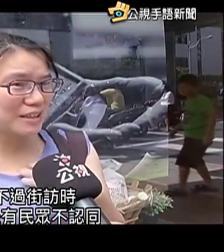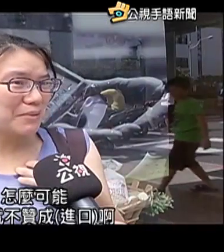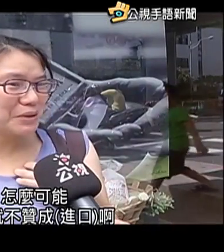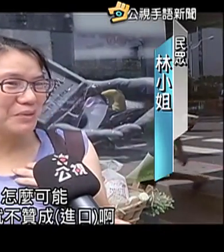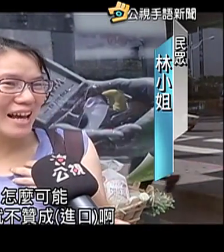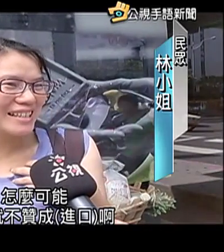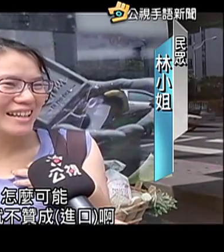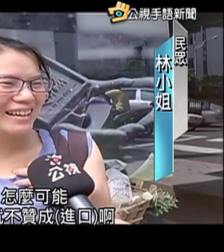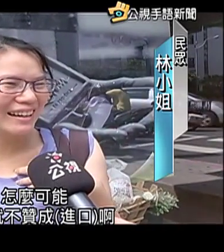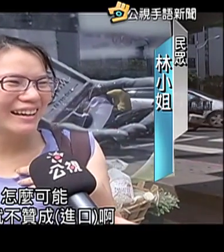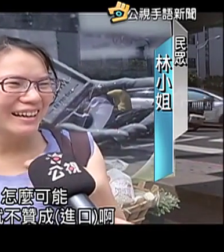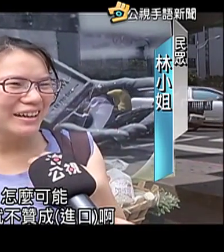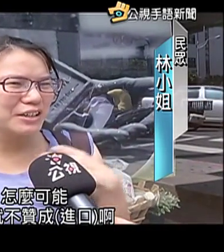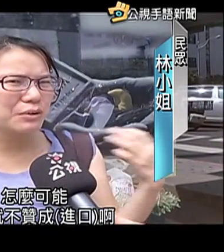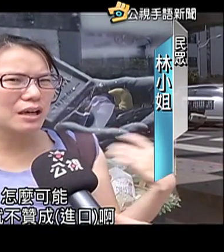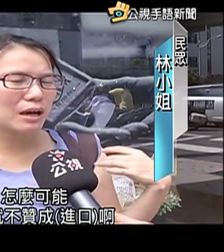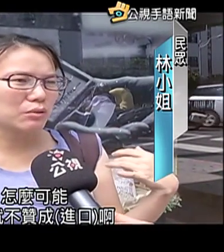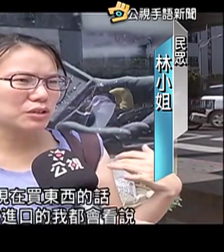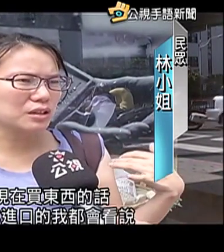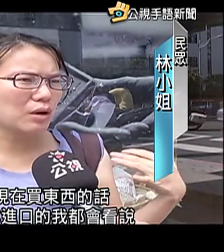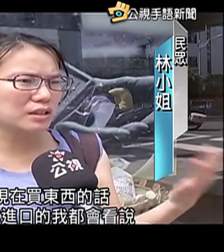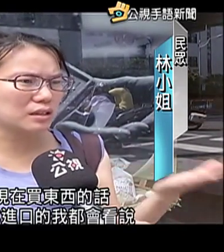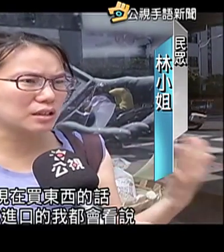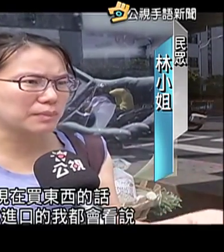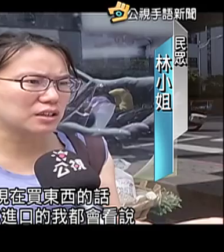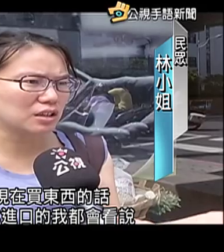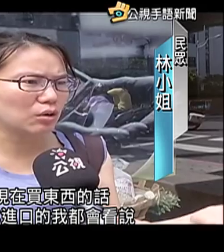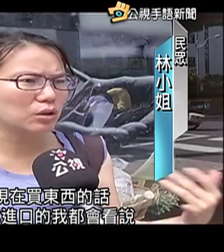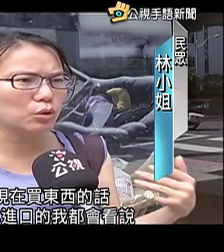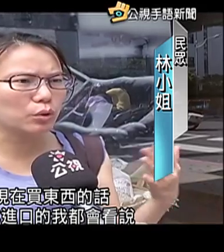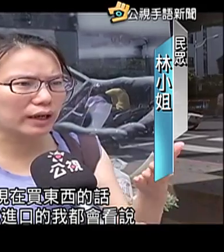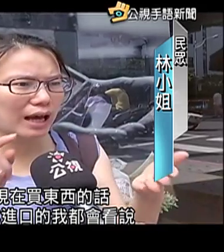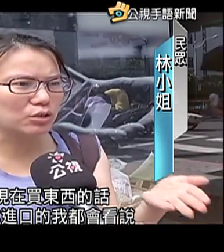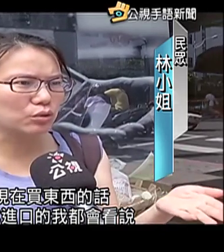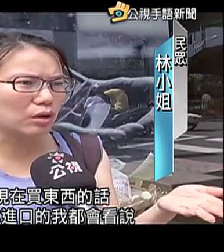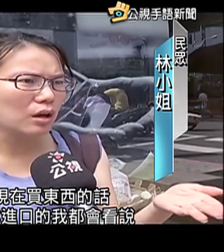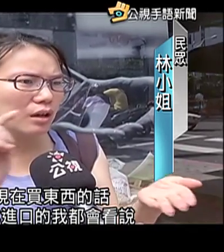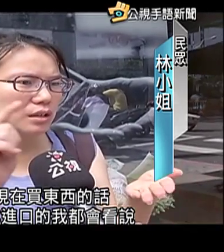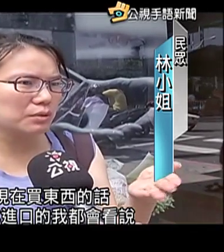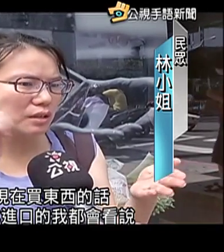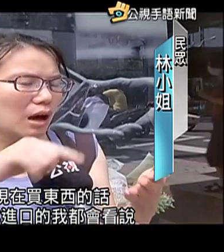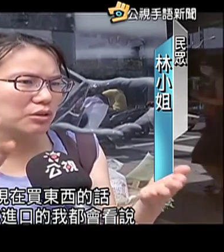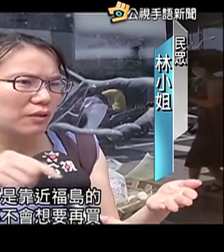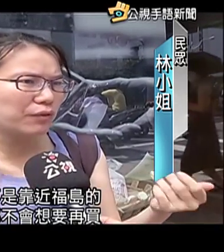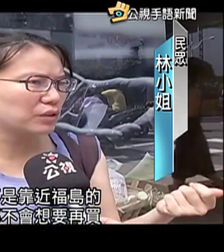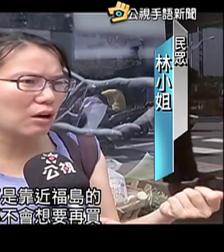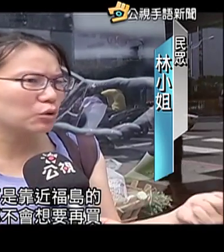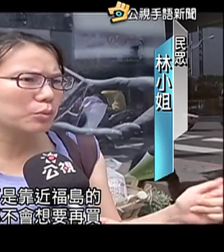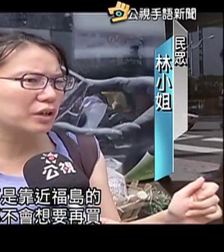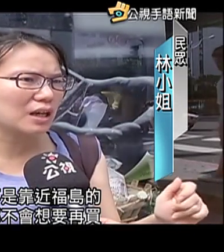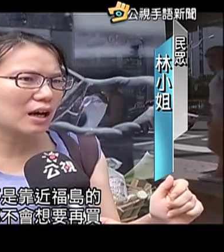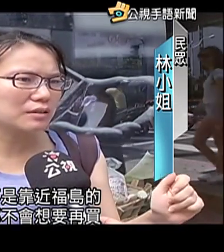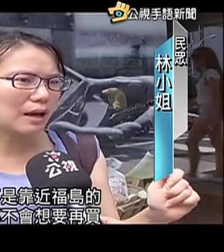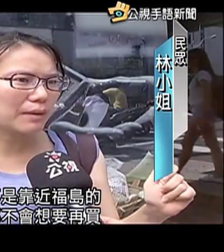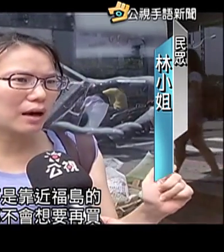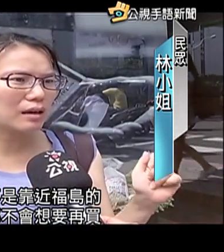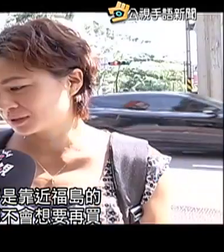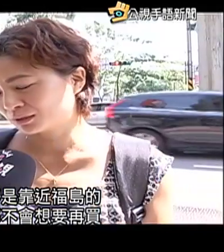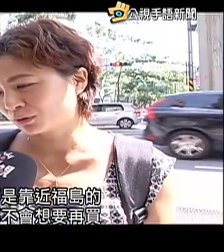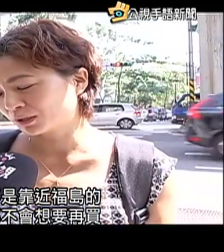像我就不赞成啊！因为像我现在买东西的话，其实日本进口的我都会看说是不是靠近福岛的，我都不会想要再买。 吃多了对